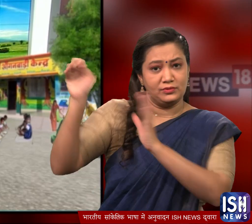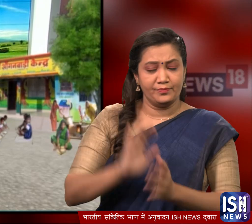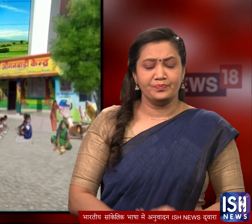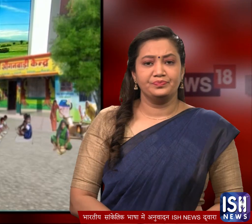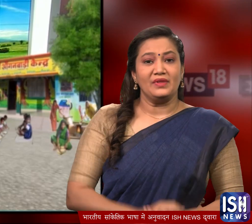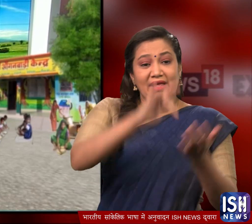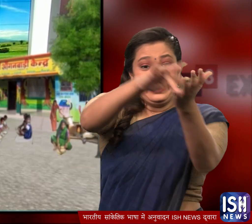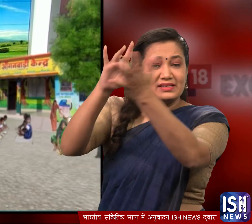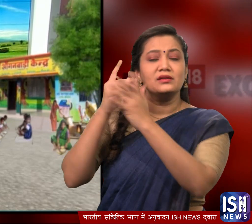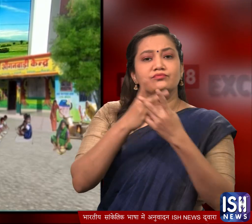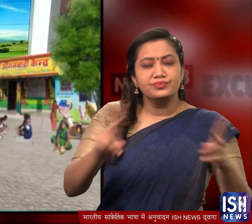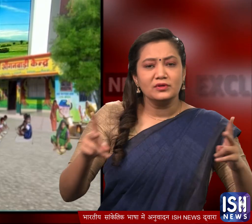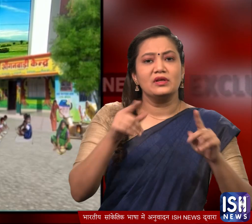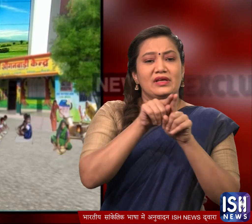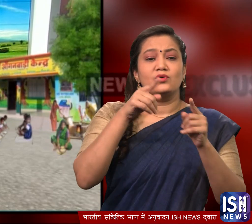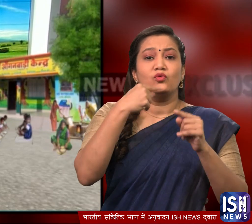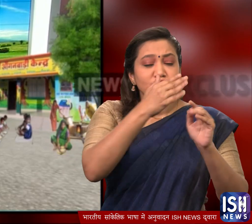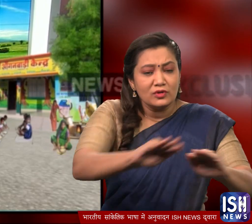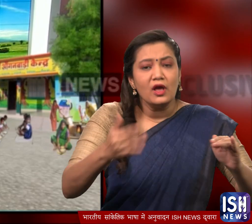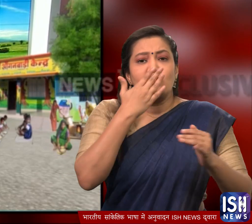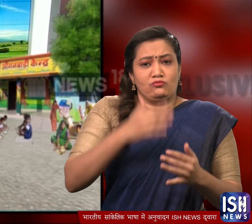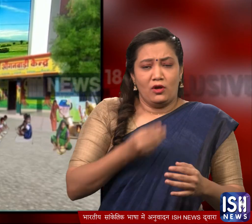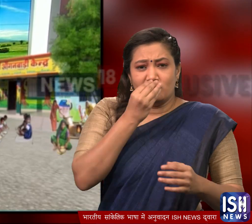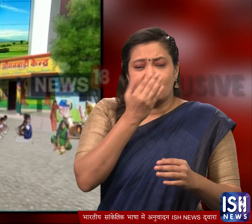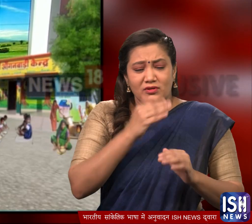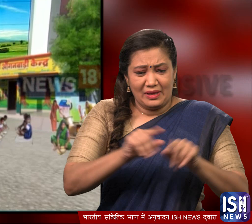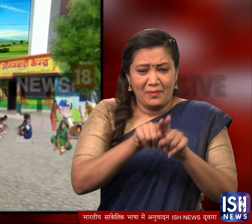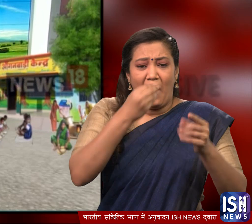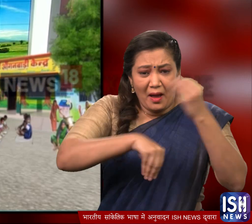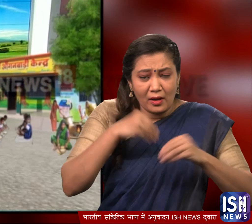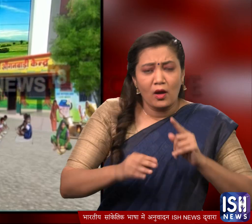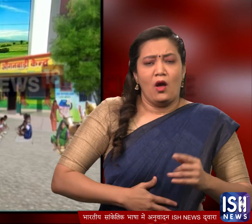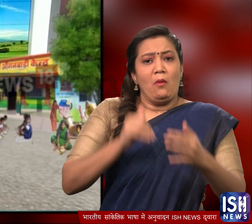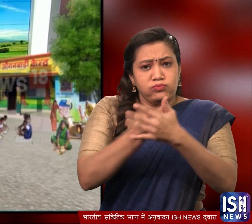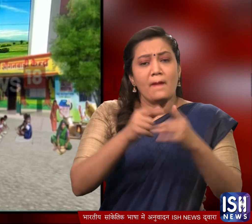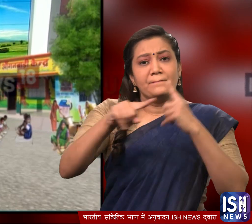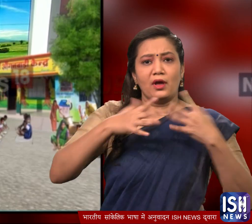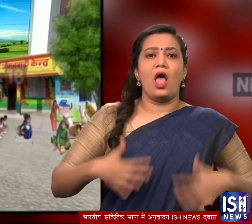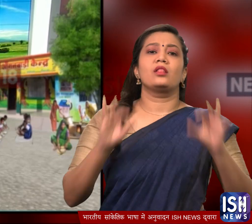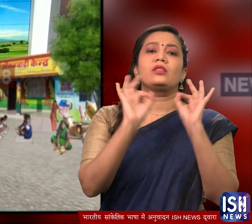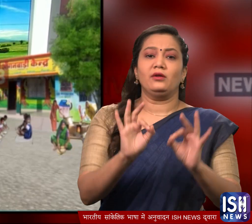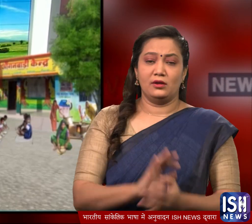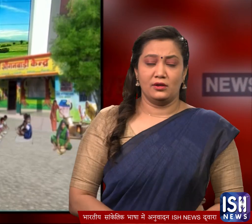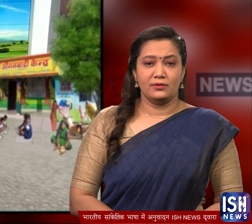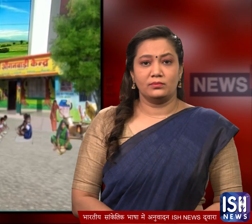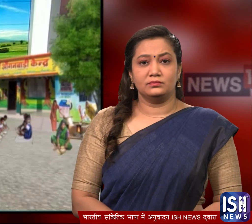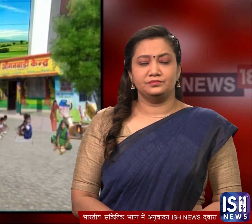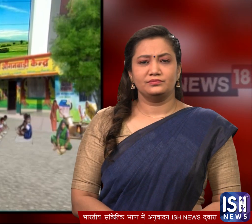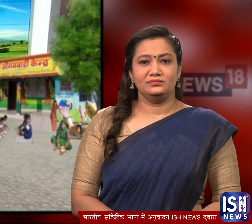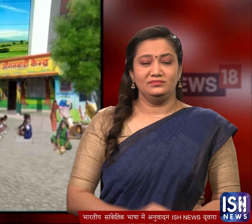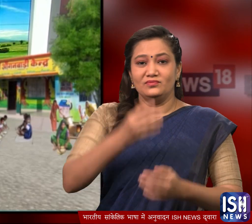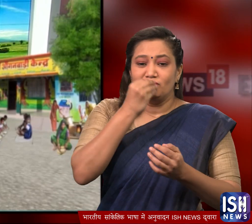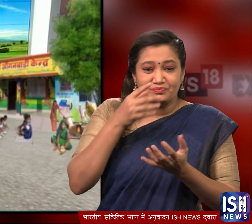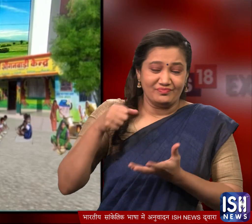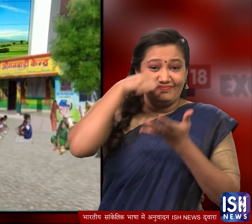जो कि हर आंगनबाड़ी केंद्र पर मौजूद इस उम्र के बच्चों का पेट भरने के साथ उन्हें तंदुरुस्त रहने में भी मदद करेगा। बताया जा रहा है